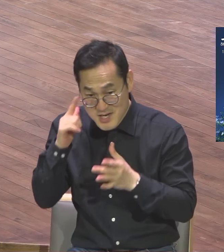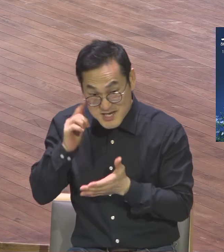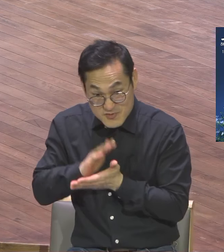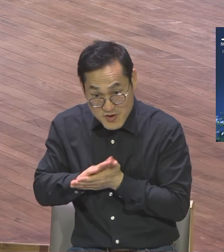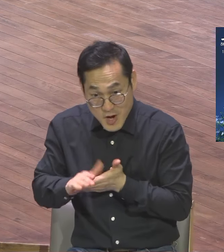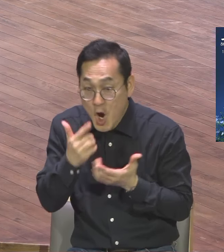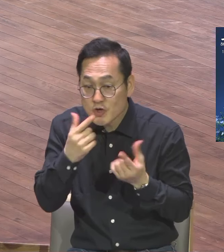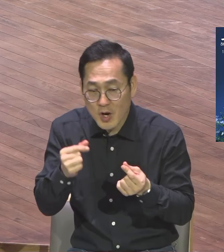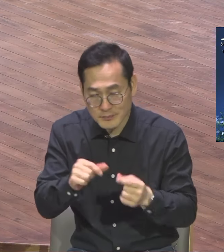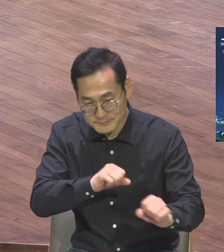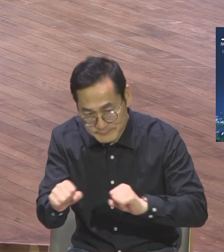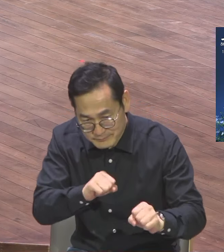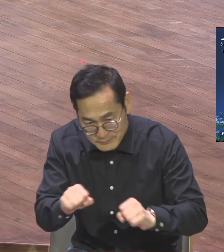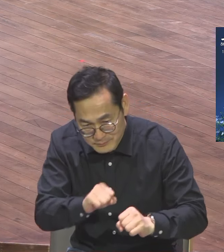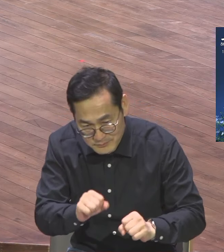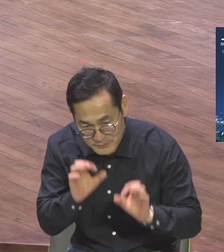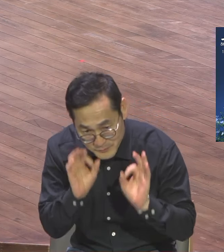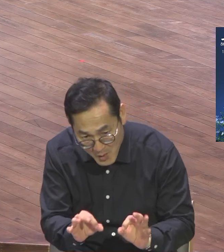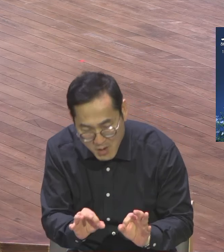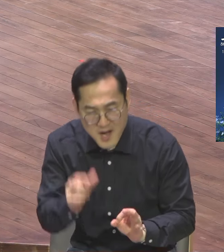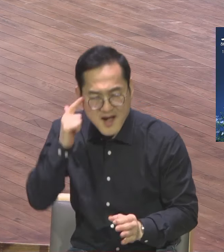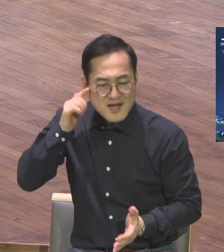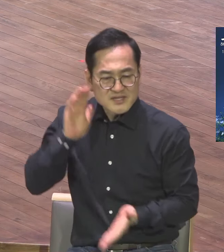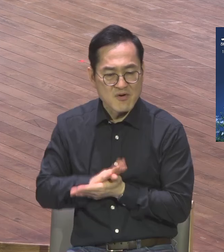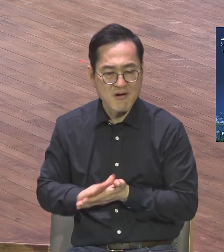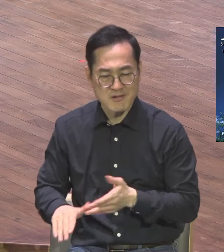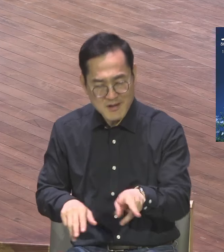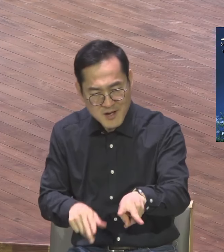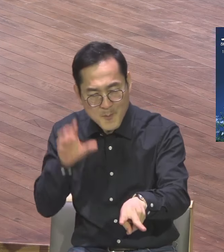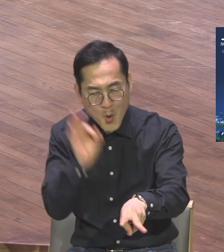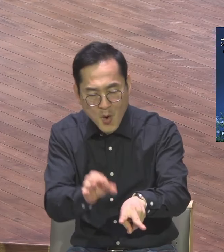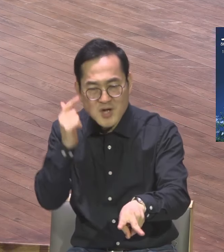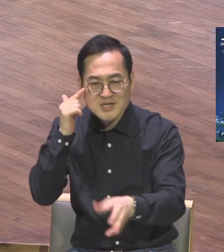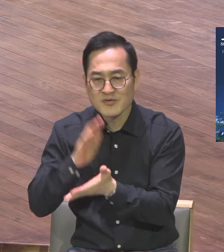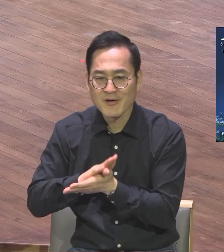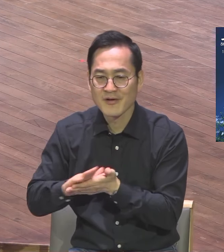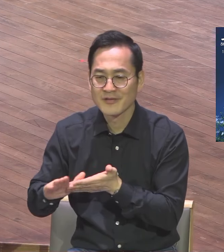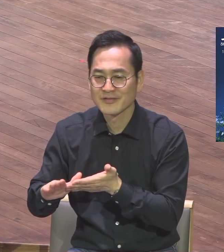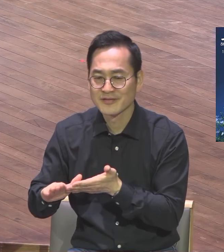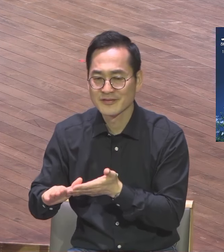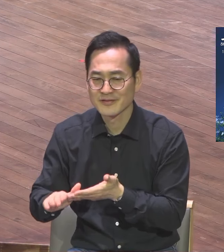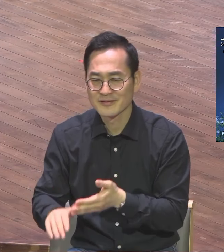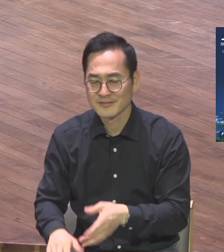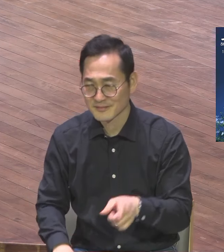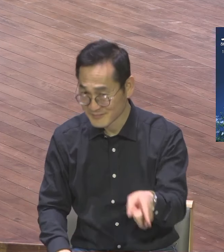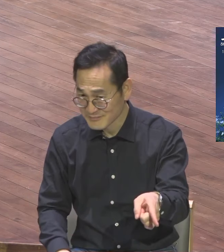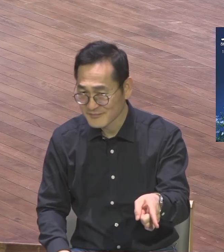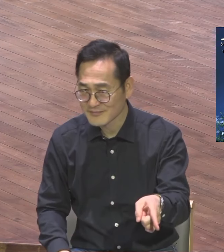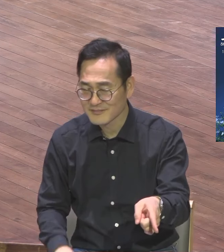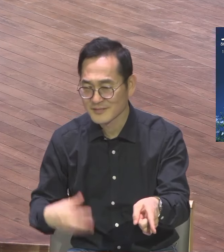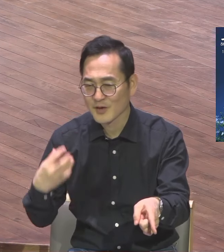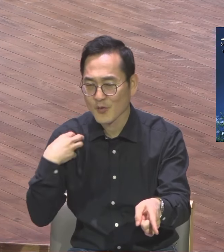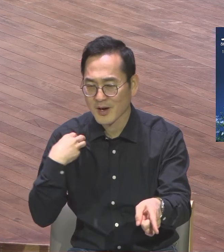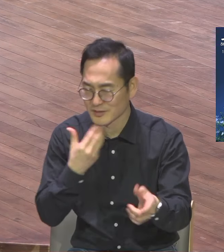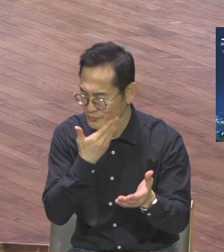뭐야? 충성된 자. 우리가 신학생활하면서 가지고 있어야 할 중요한 영적 정체성 중 하나가